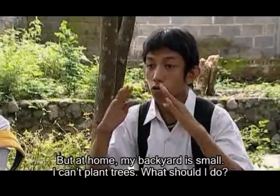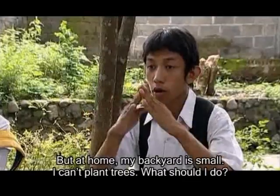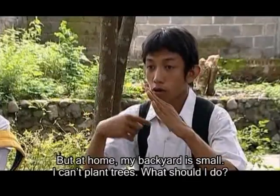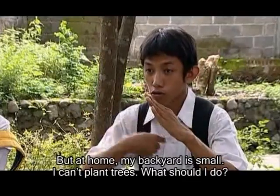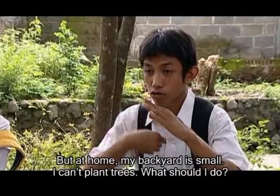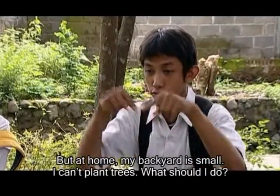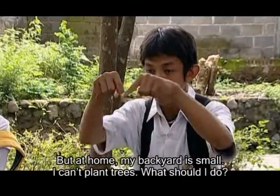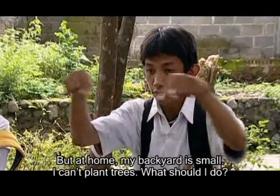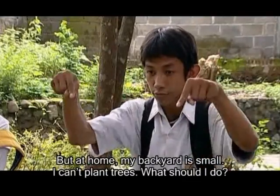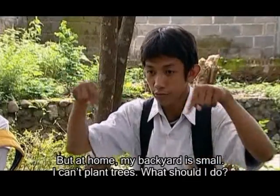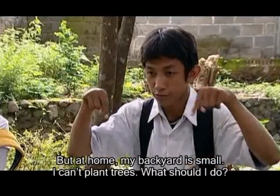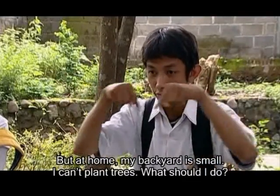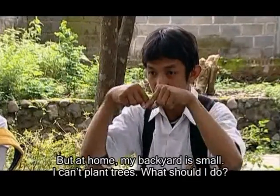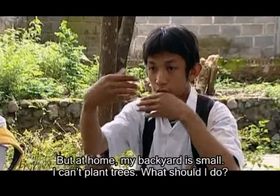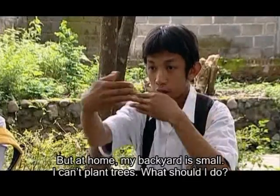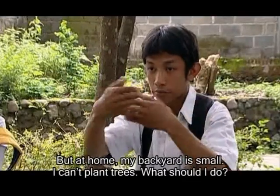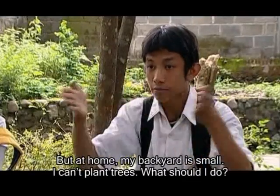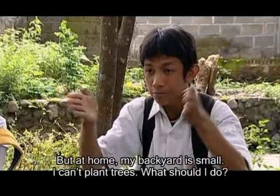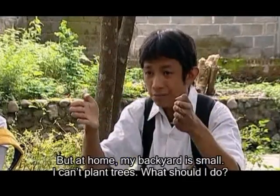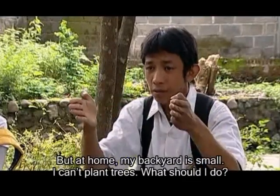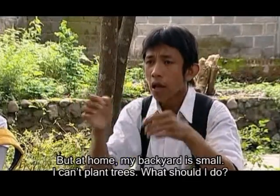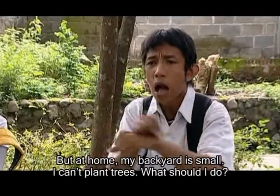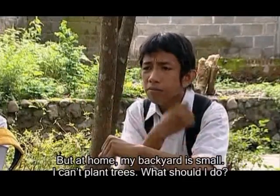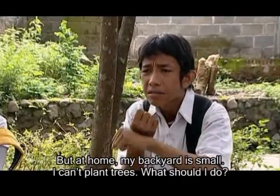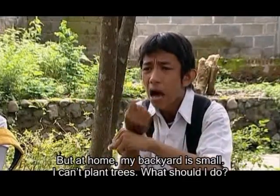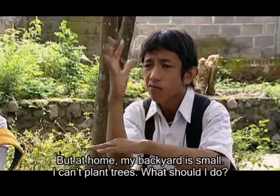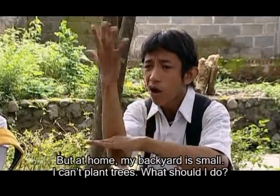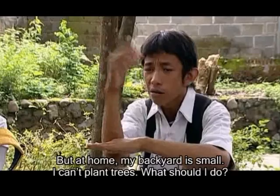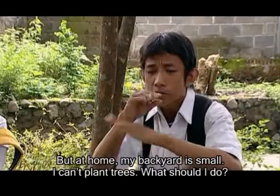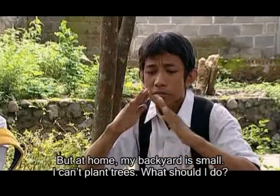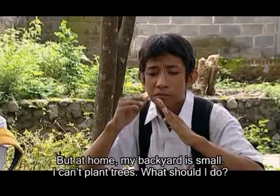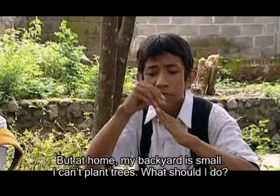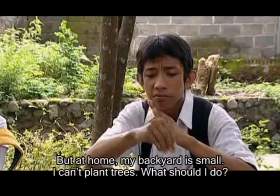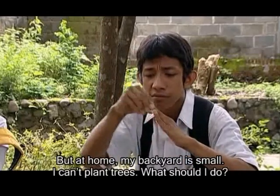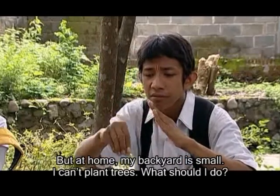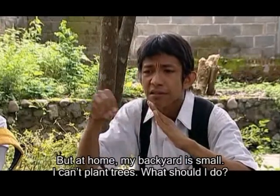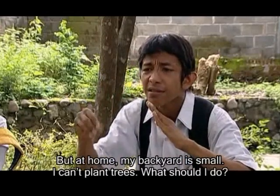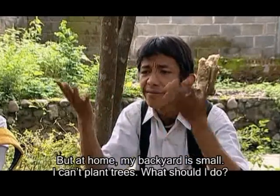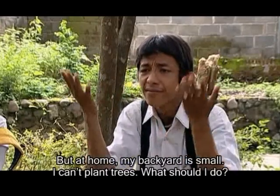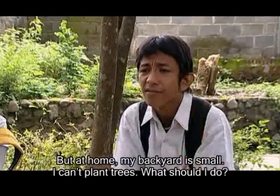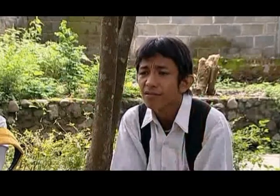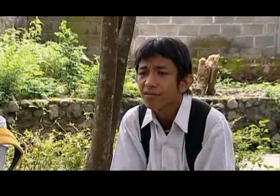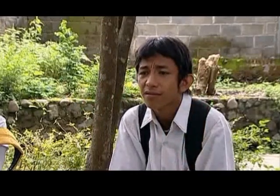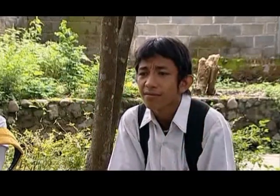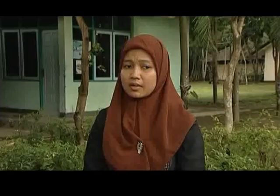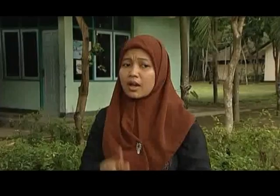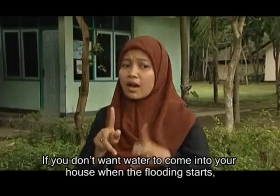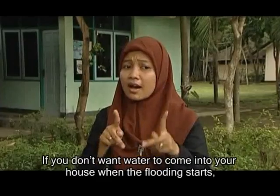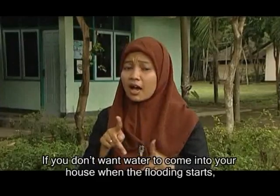Tapi rumah saya halamannya kecil, Bu. Saya tidak bisa menanam pohon. Lalu bagaimana? Kalau